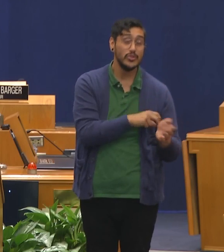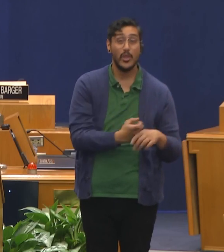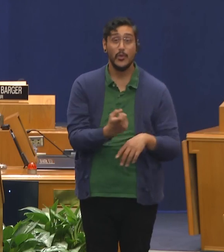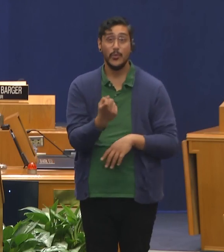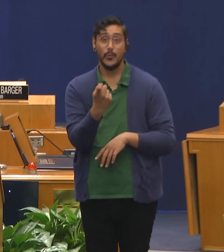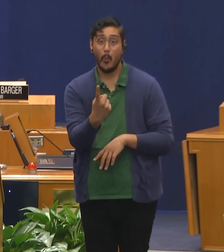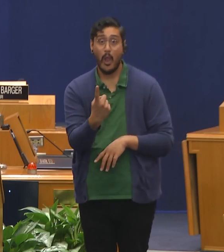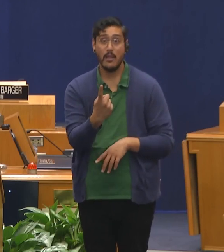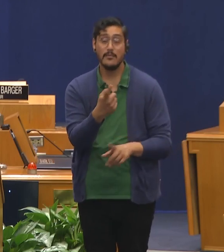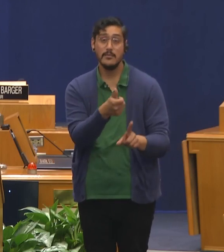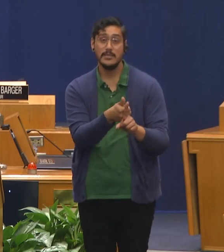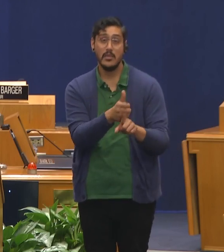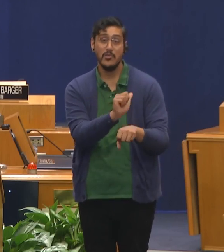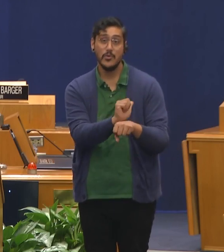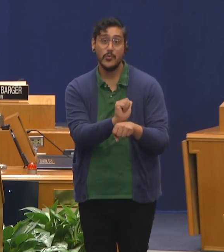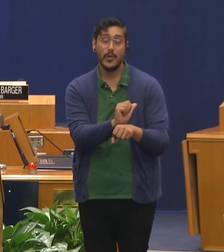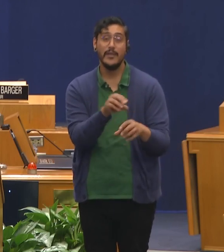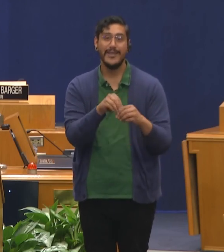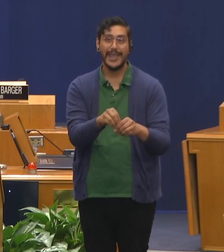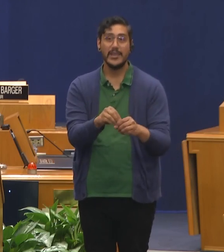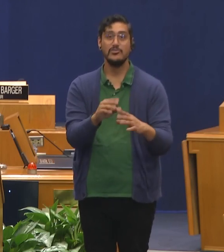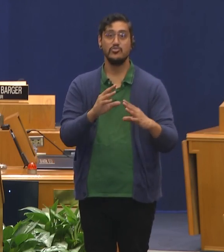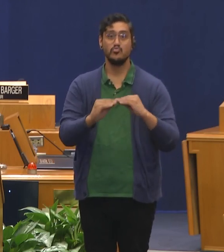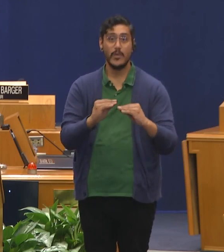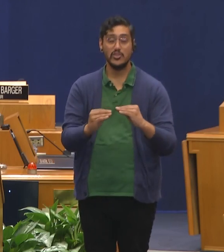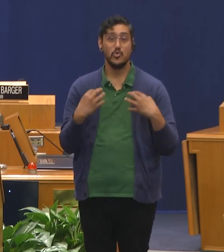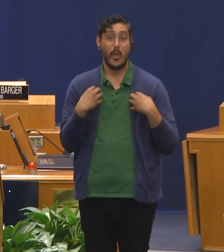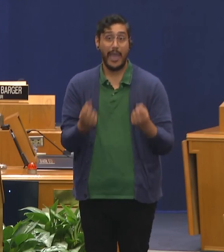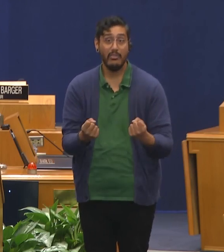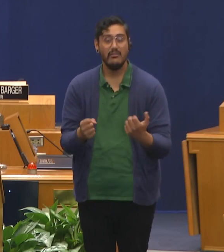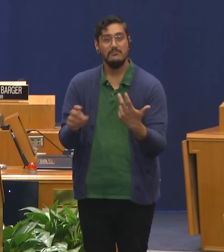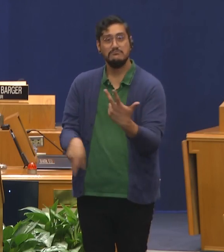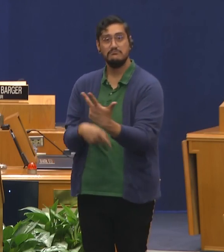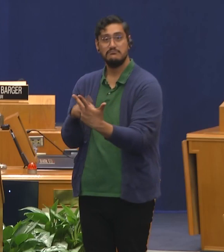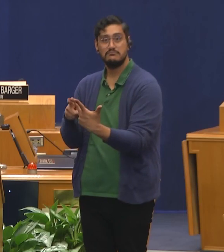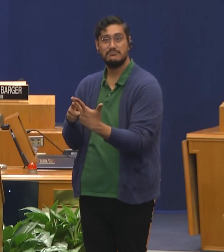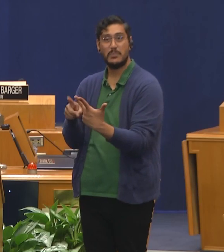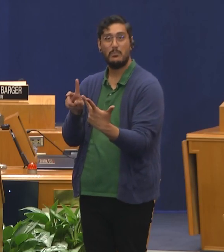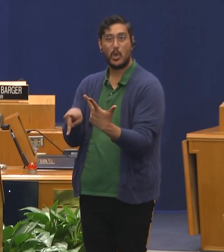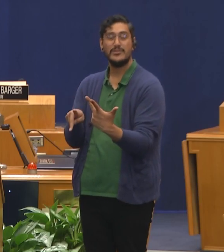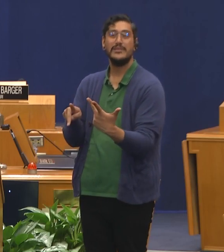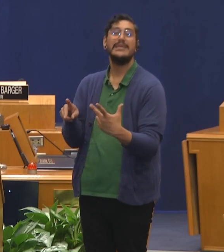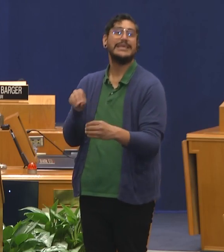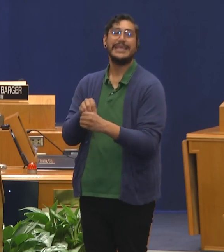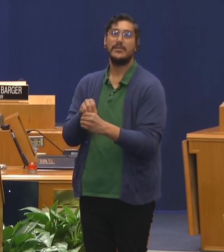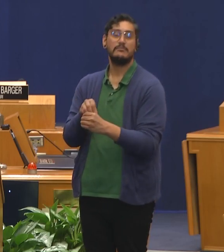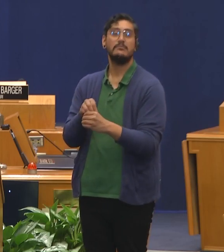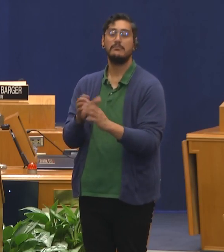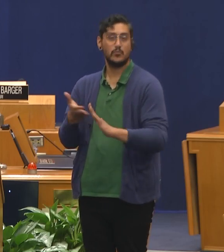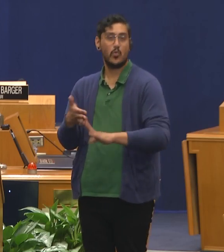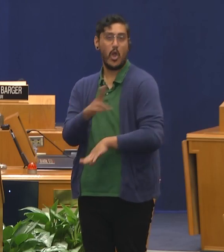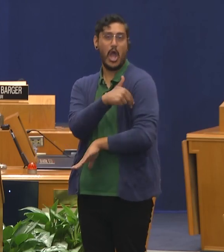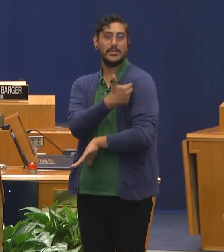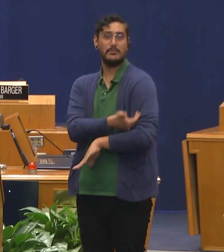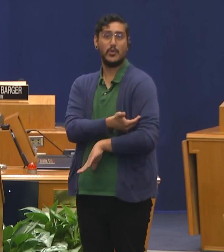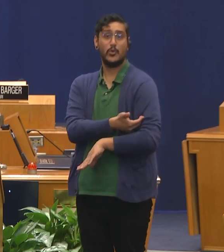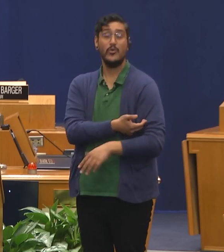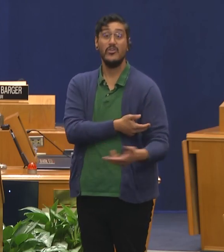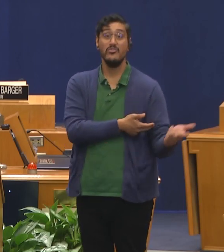trabajó en salud correccional y 1 trabajó en un hospital. 3 de los 5